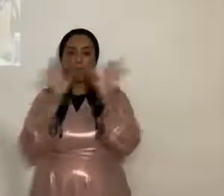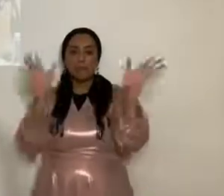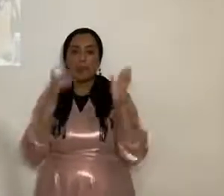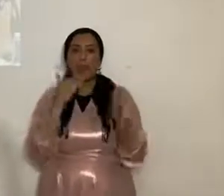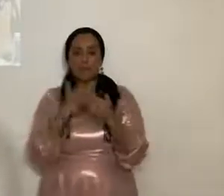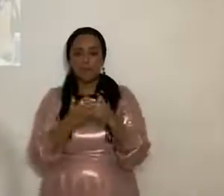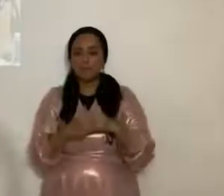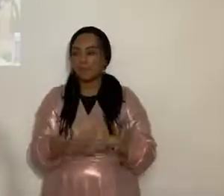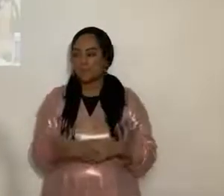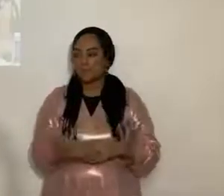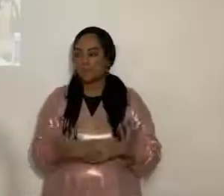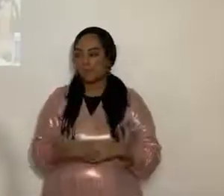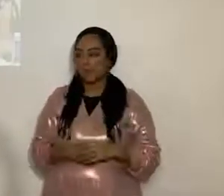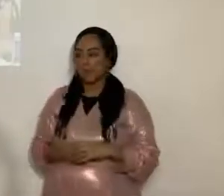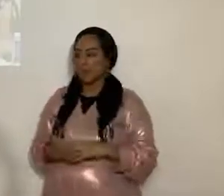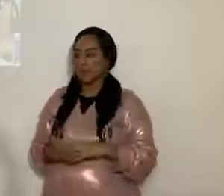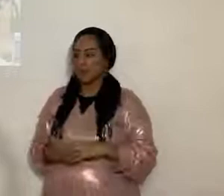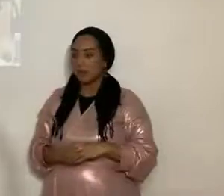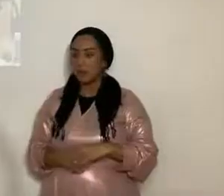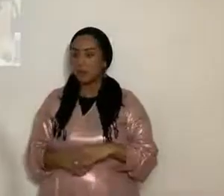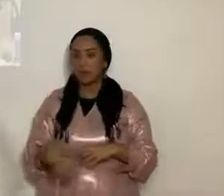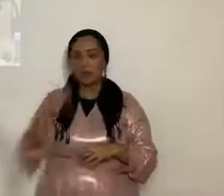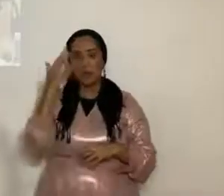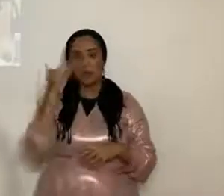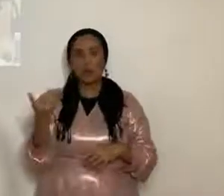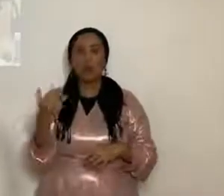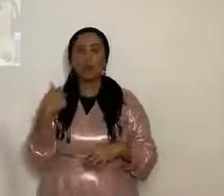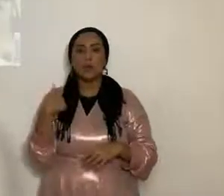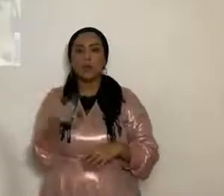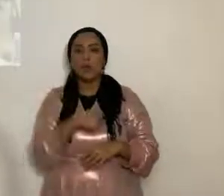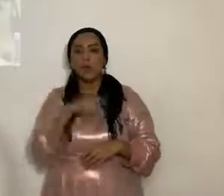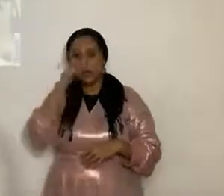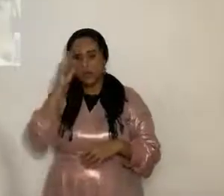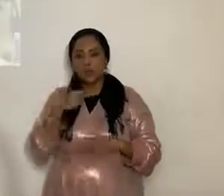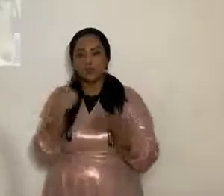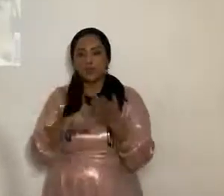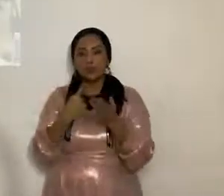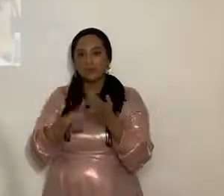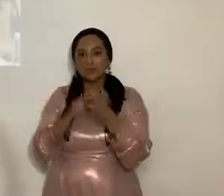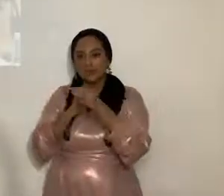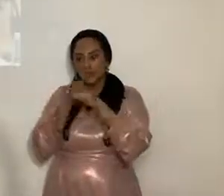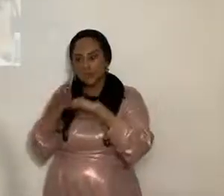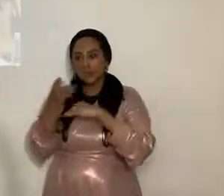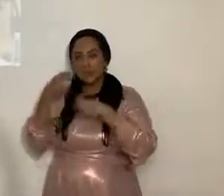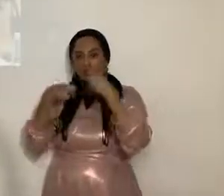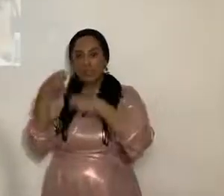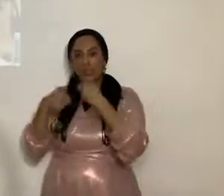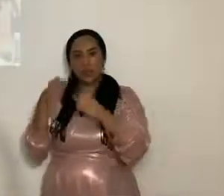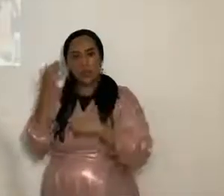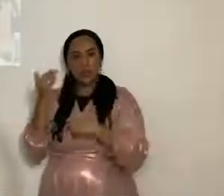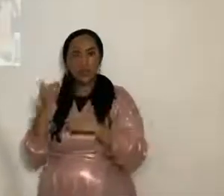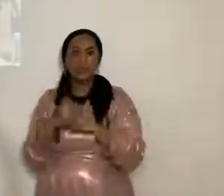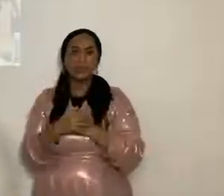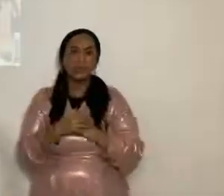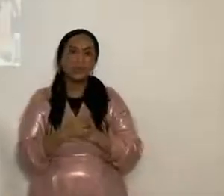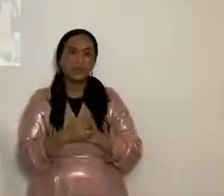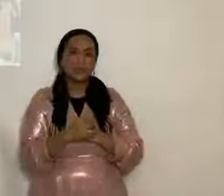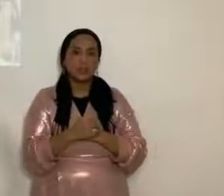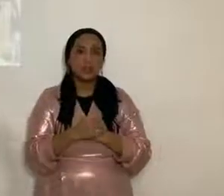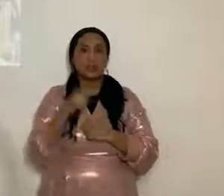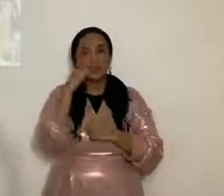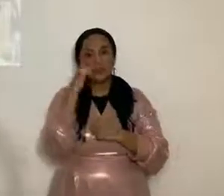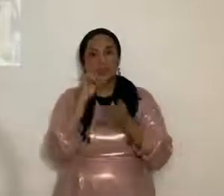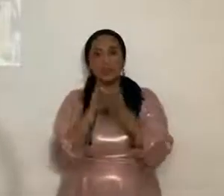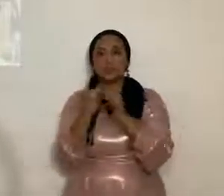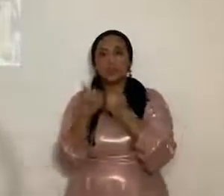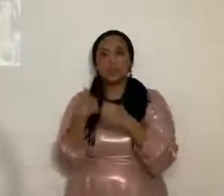buen fruto. Amén. Entonces, ¿por qué nosotros debemos pasar pruebas, atribulaciones y aflicciones? Porque